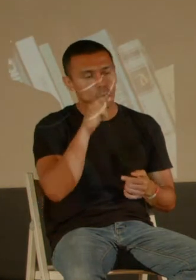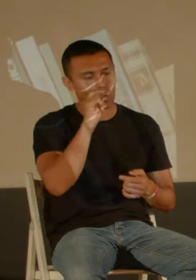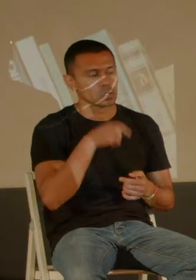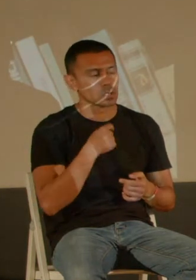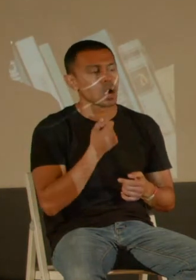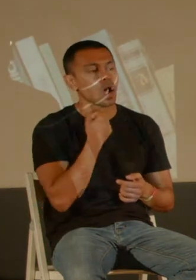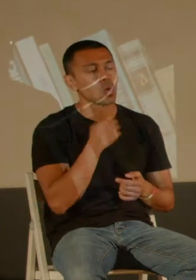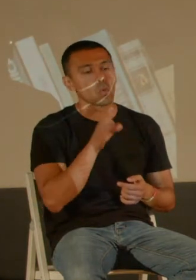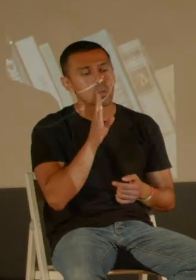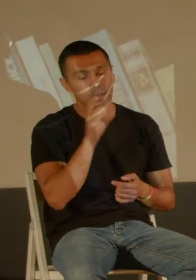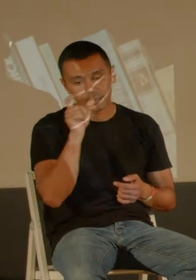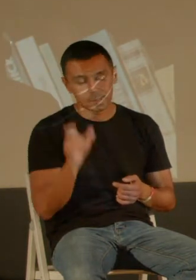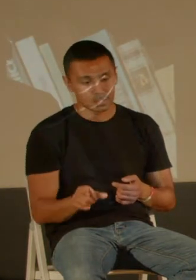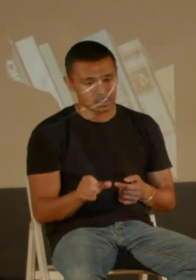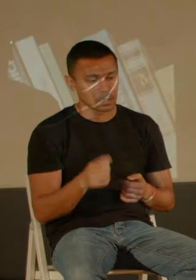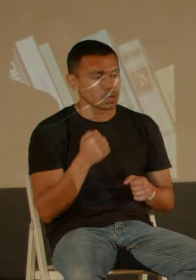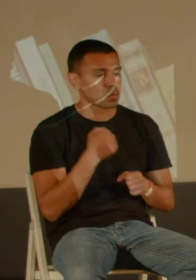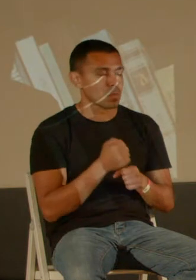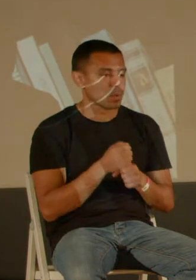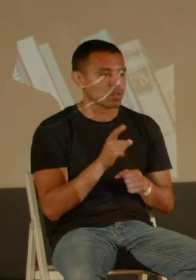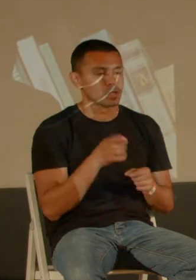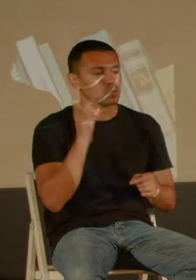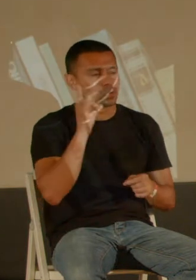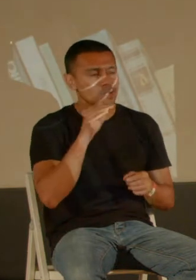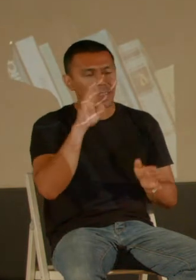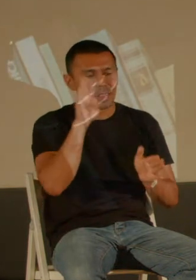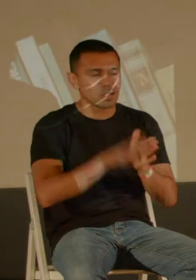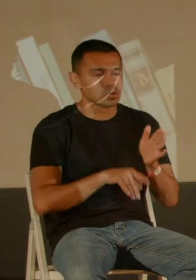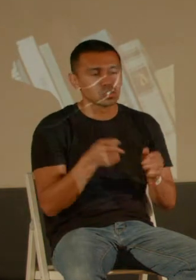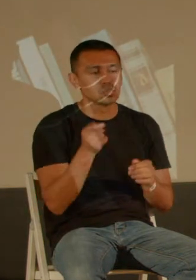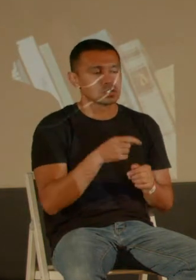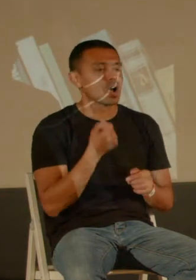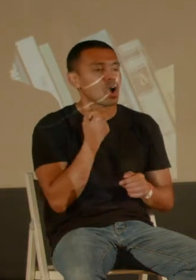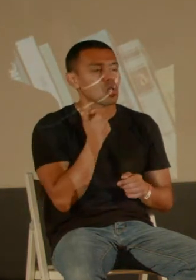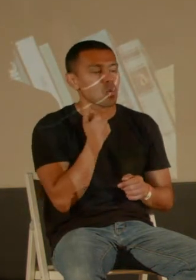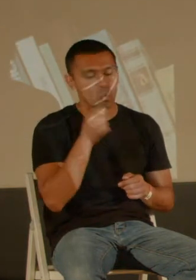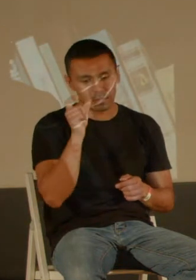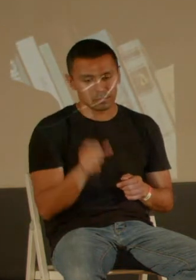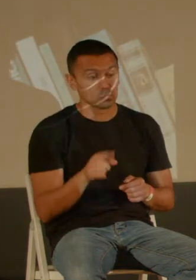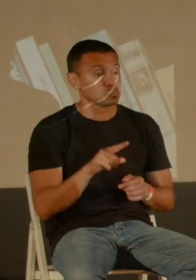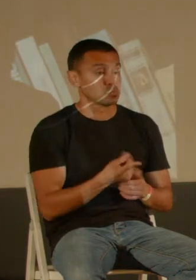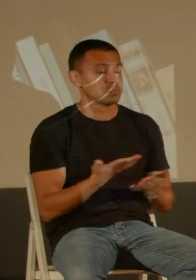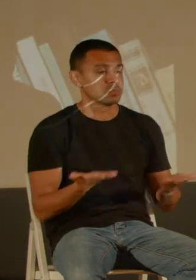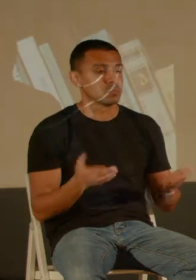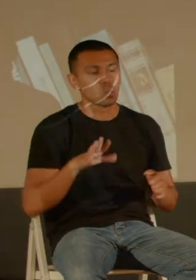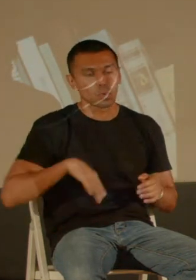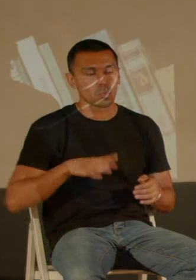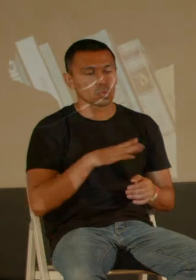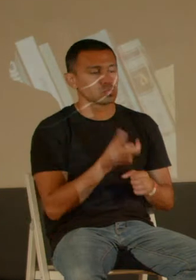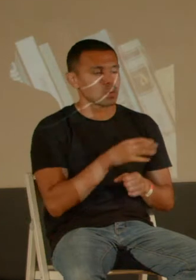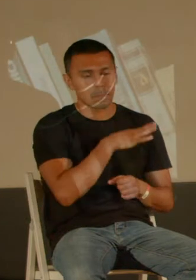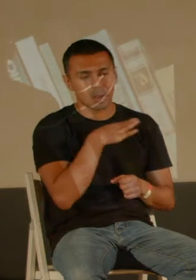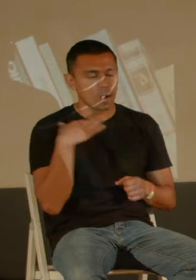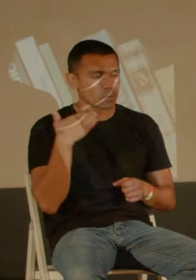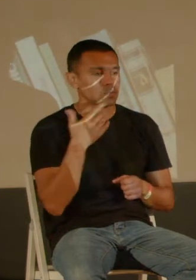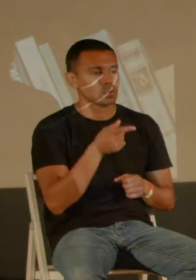українською алкоголічка, фемінітив робимо, то воно якось звучить гірше, ніж алкоголік. Чомусь. Потім було дуже